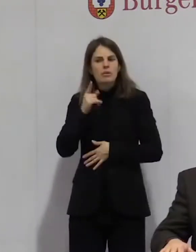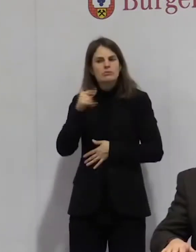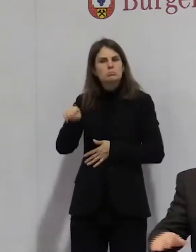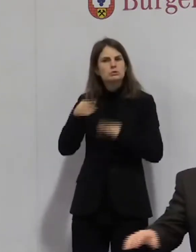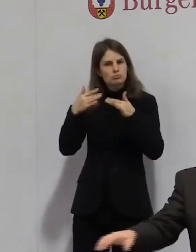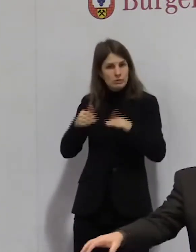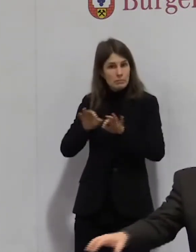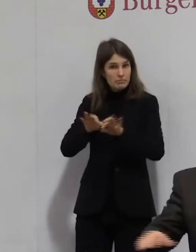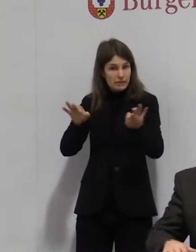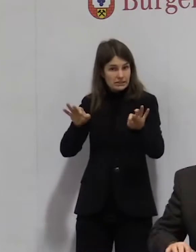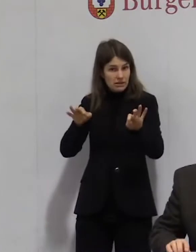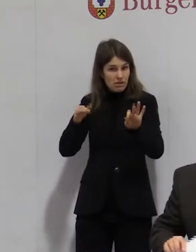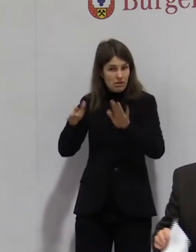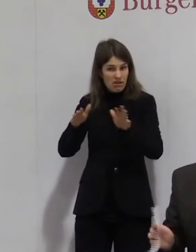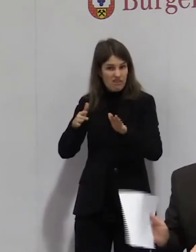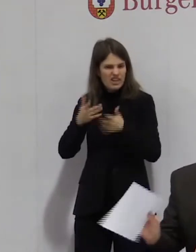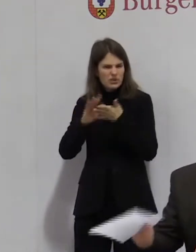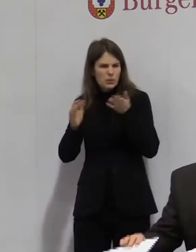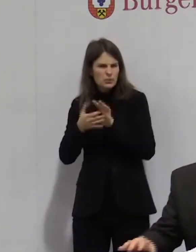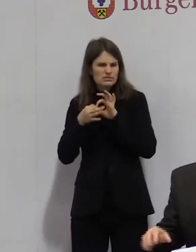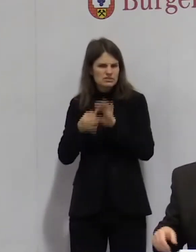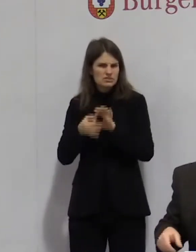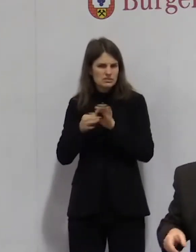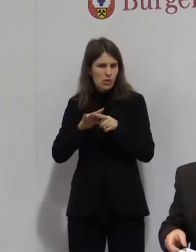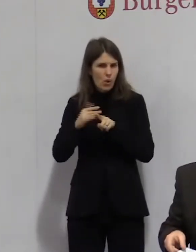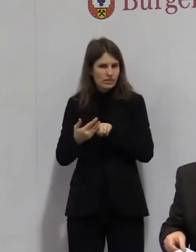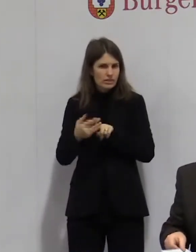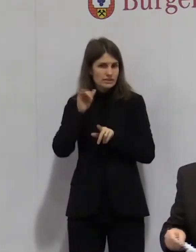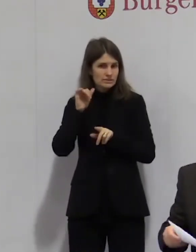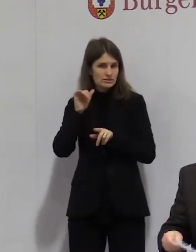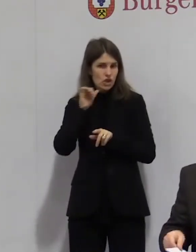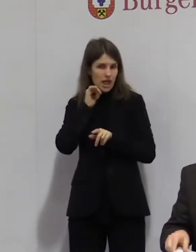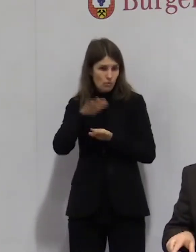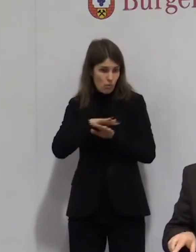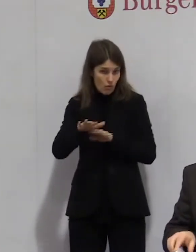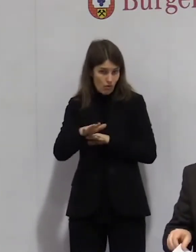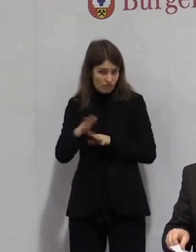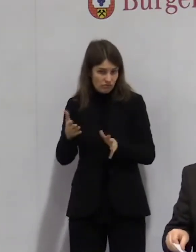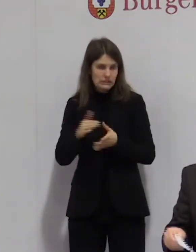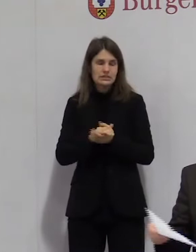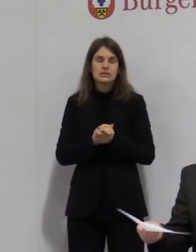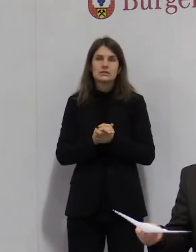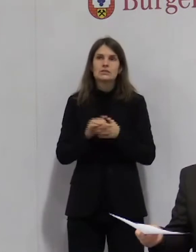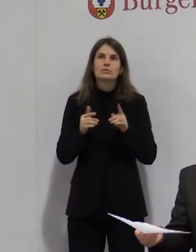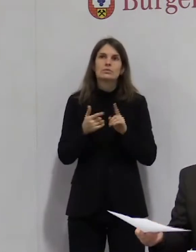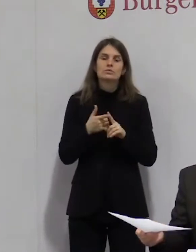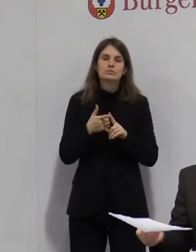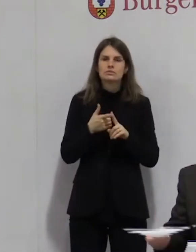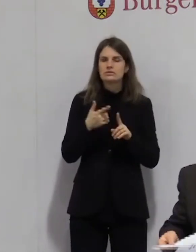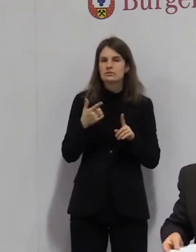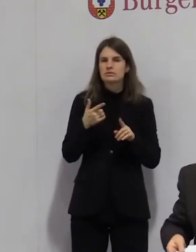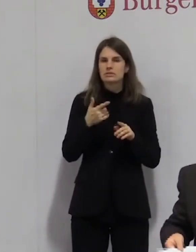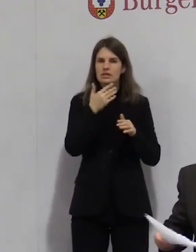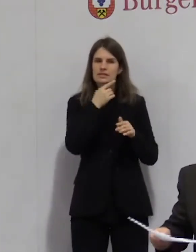entspannt hat. Das wäre interessant, vielleicht dann noch zwei Sätze zu verlieren, ob das der Fall ist. Und dann hatte ich aus den Zahlen gehört, dass es in